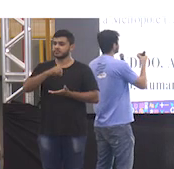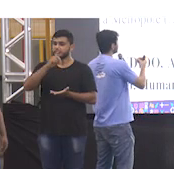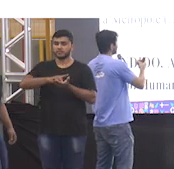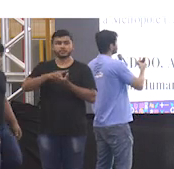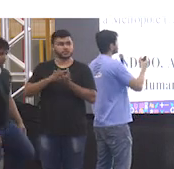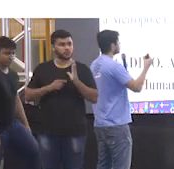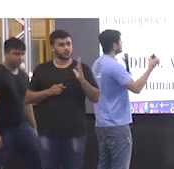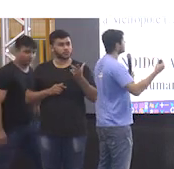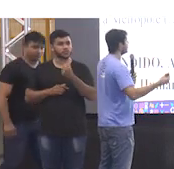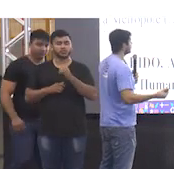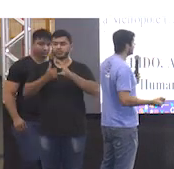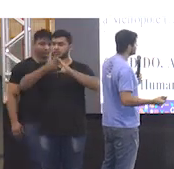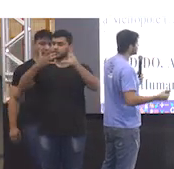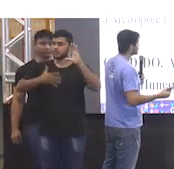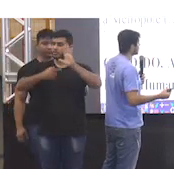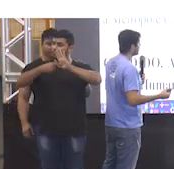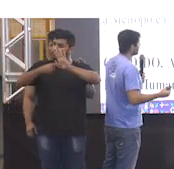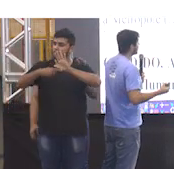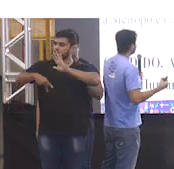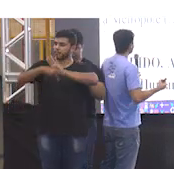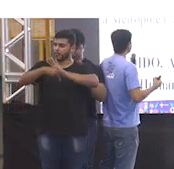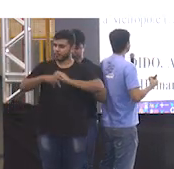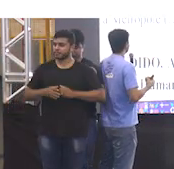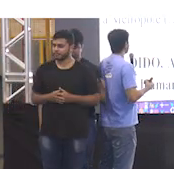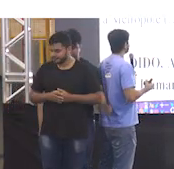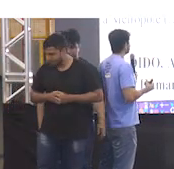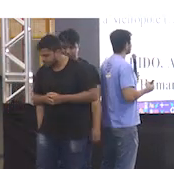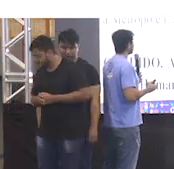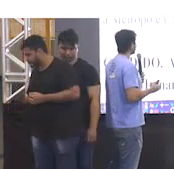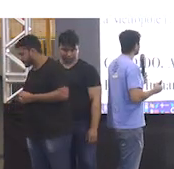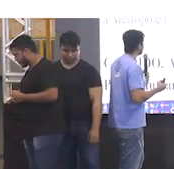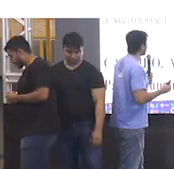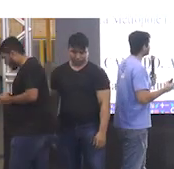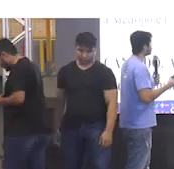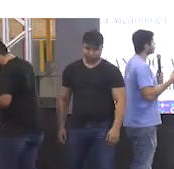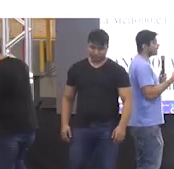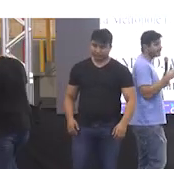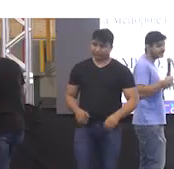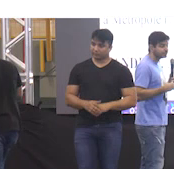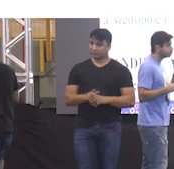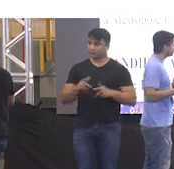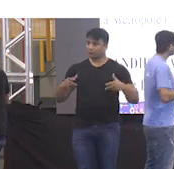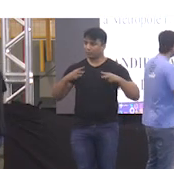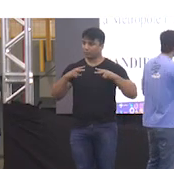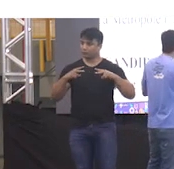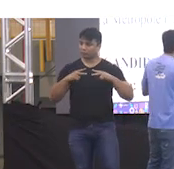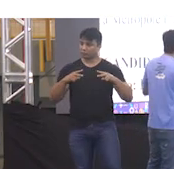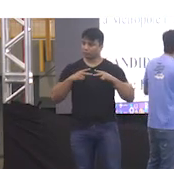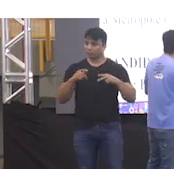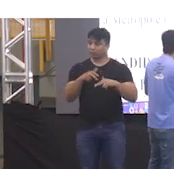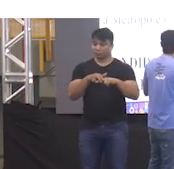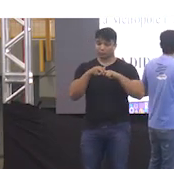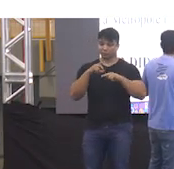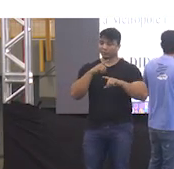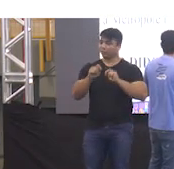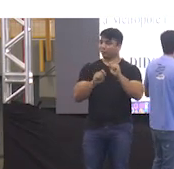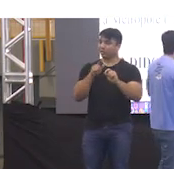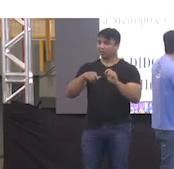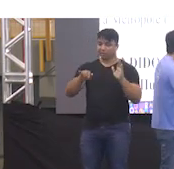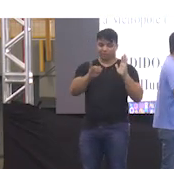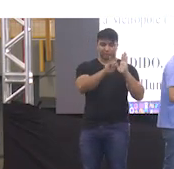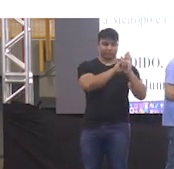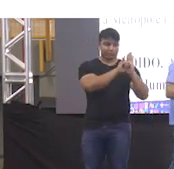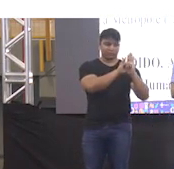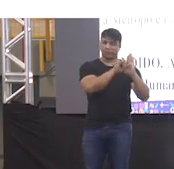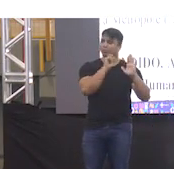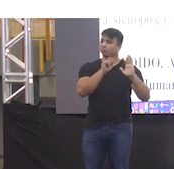fornecia concepções e modelos que permitiam afirmar o particularismo e, portanto, a